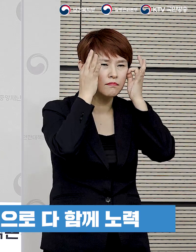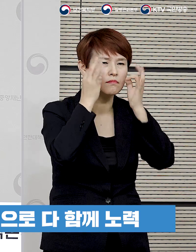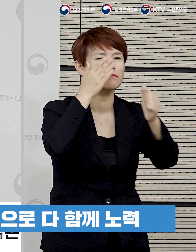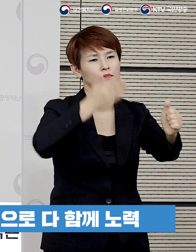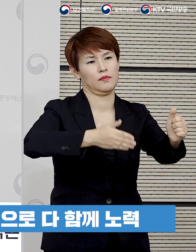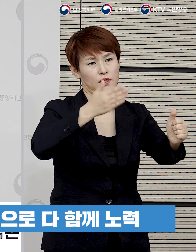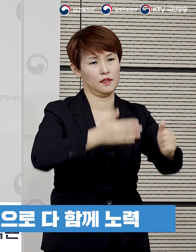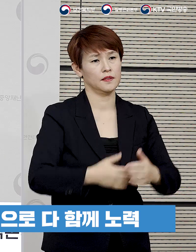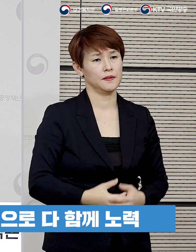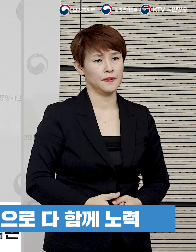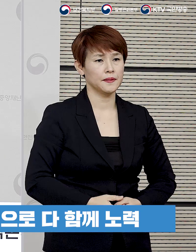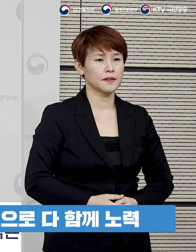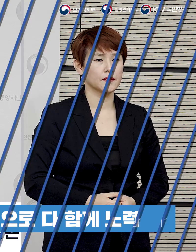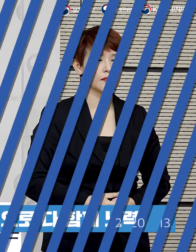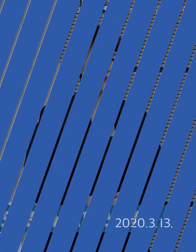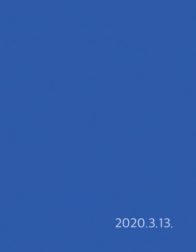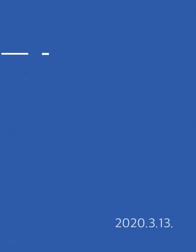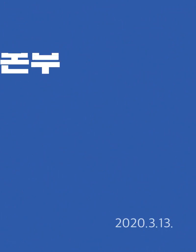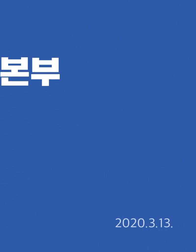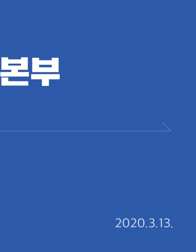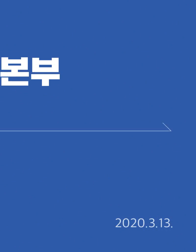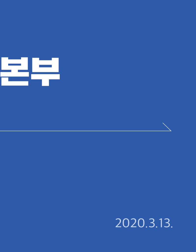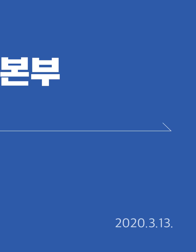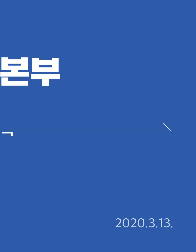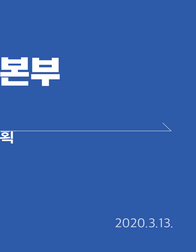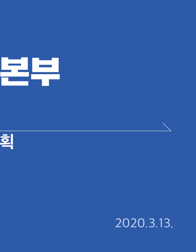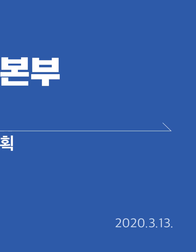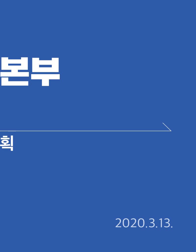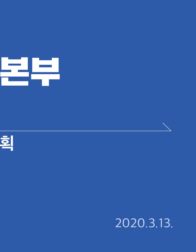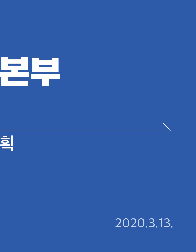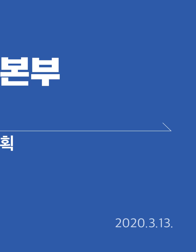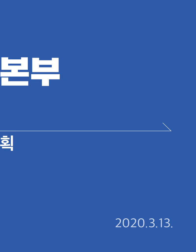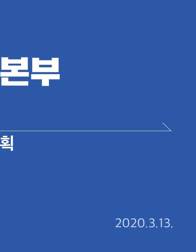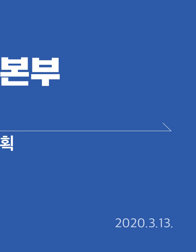함께 노력할 것을 당부드립니다.